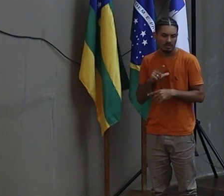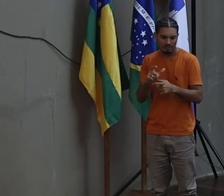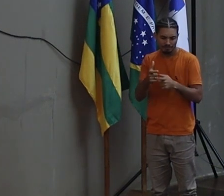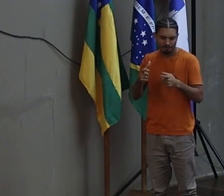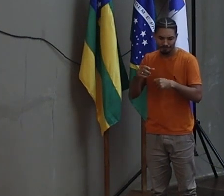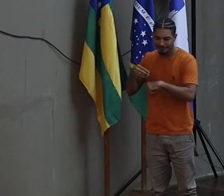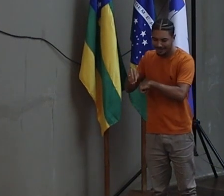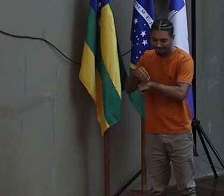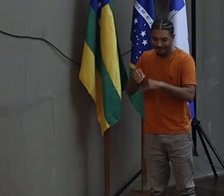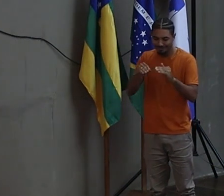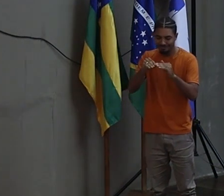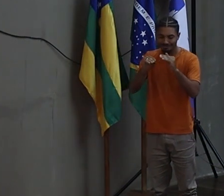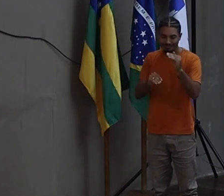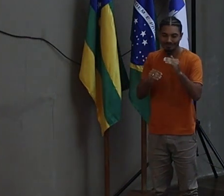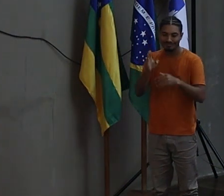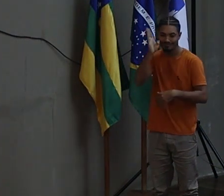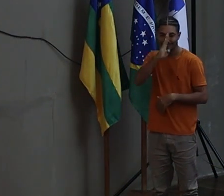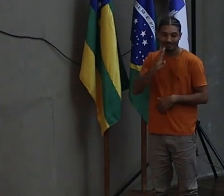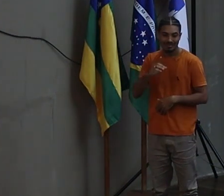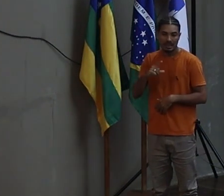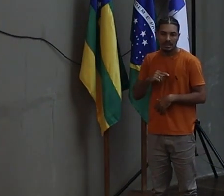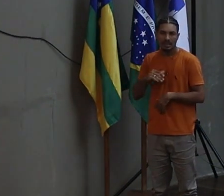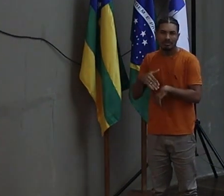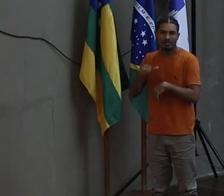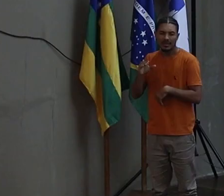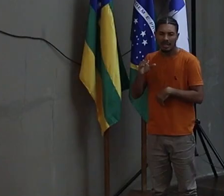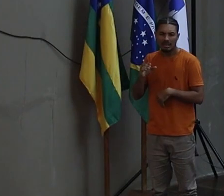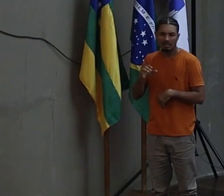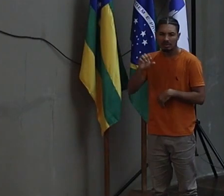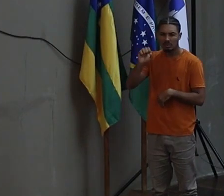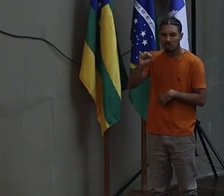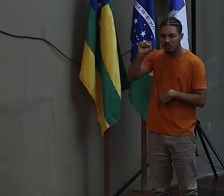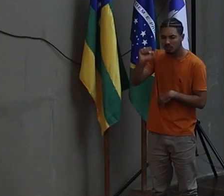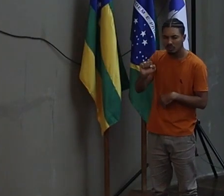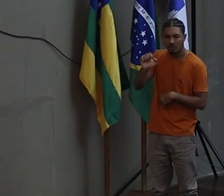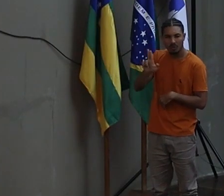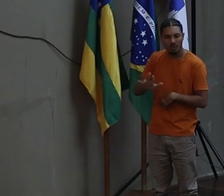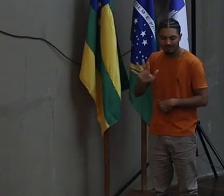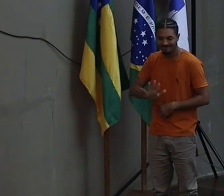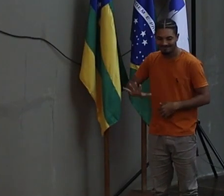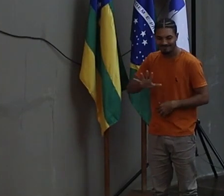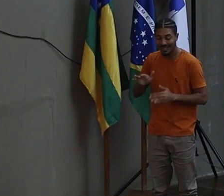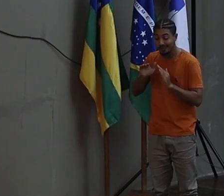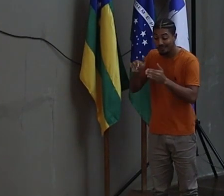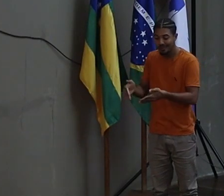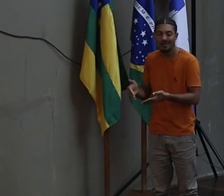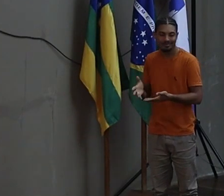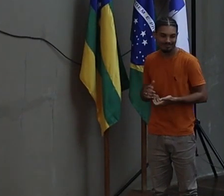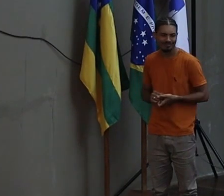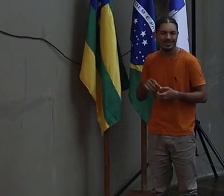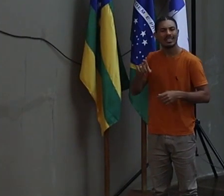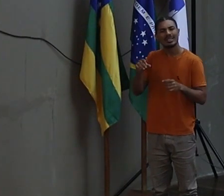distribuição é desigual no país, então a gente tinha muito mais ali no centro, no sudeste, sul, não é, essa força, e a gente queria também que a